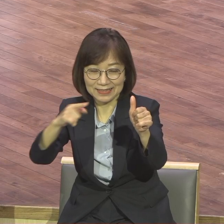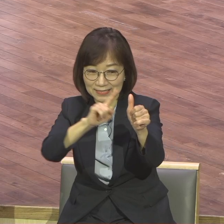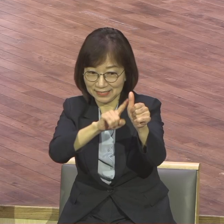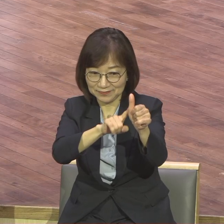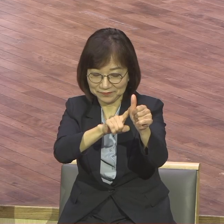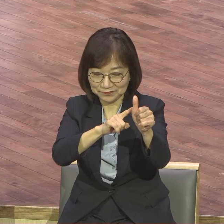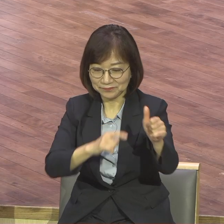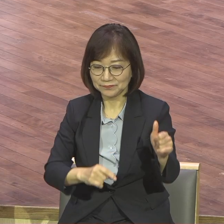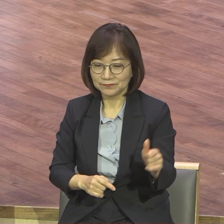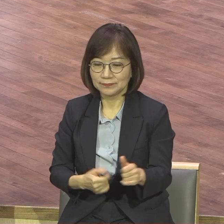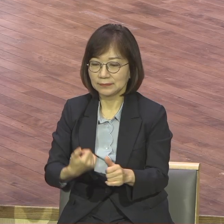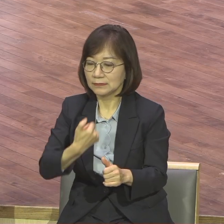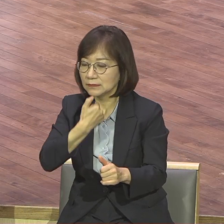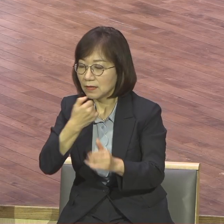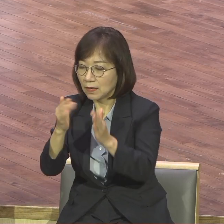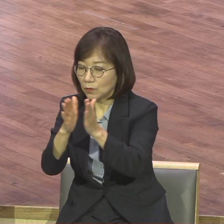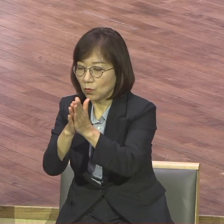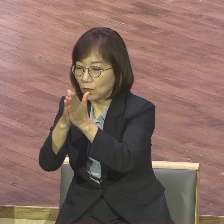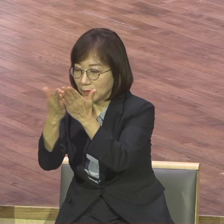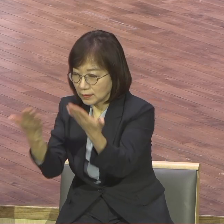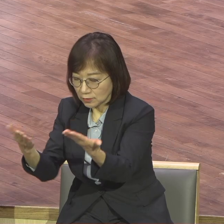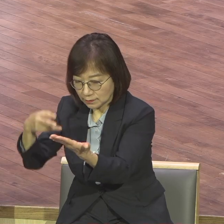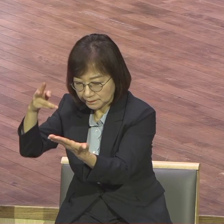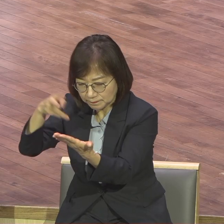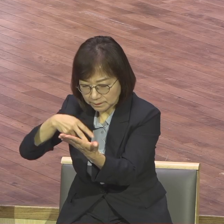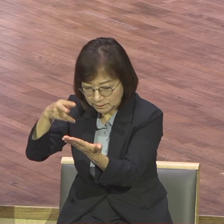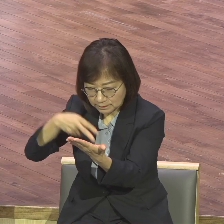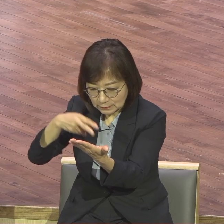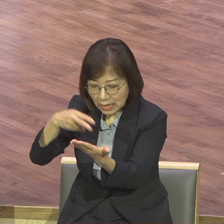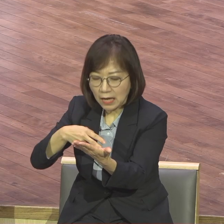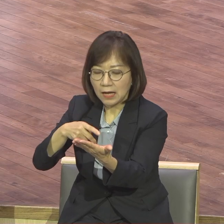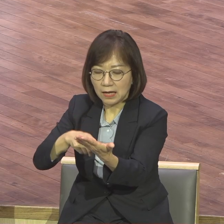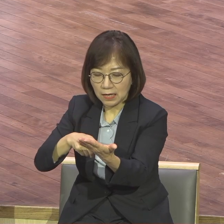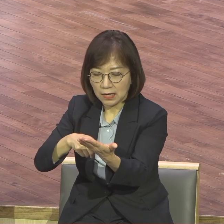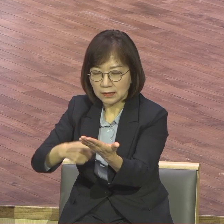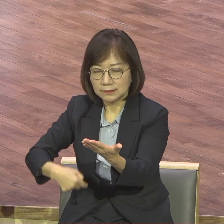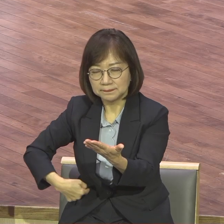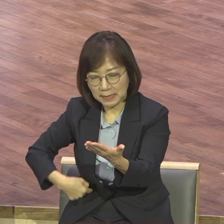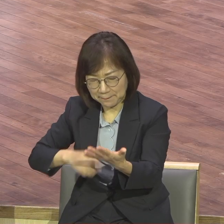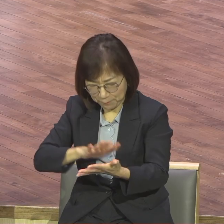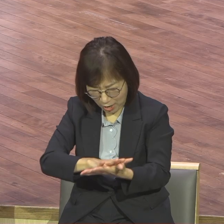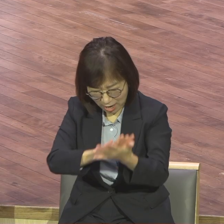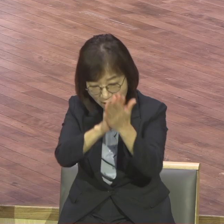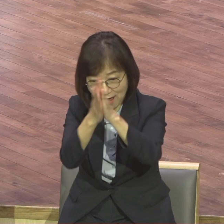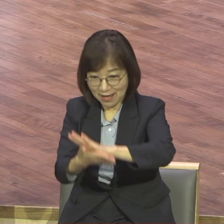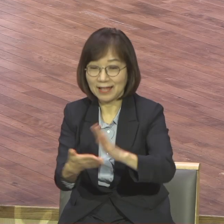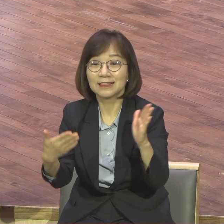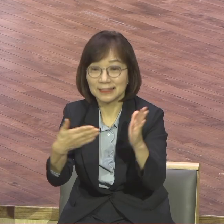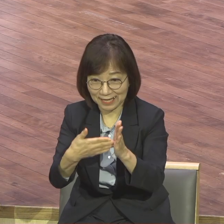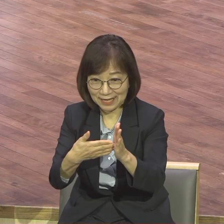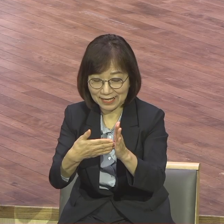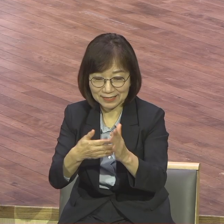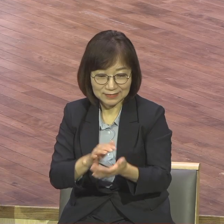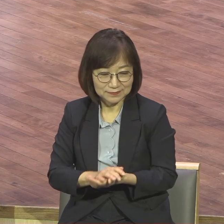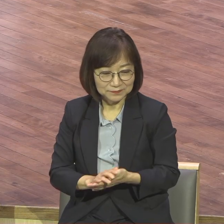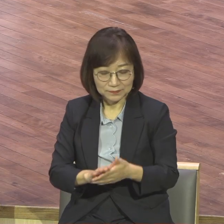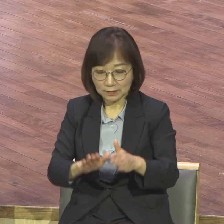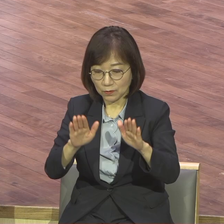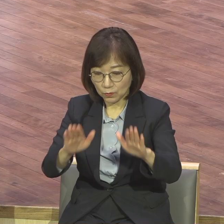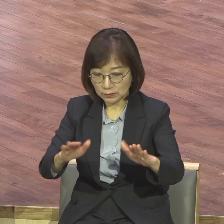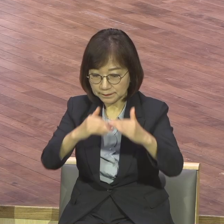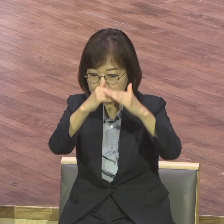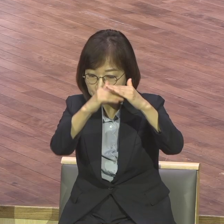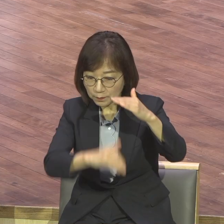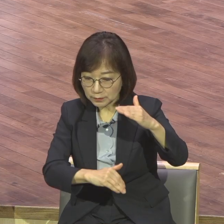이 말씀을 통해서 진정한 변화가 된 사람인데 오늘 본문